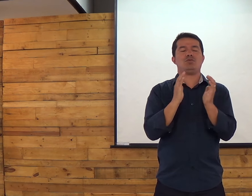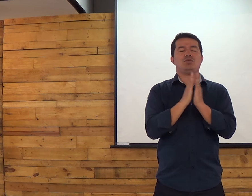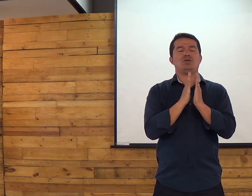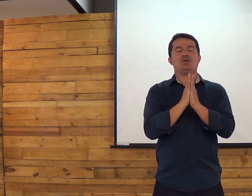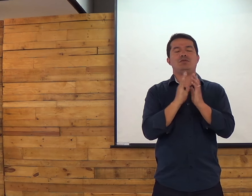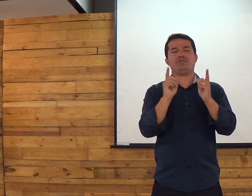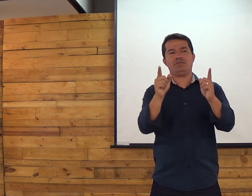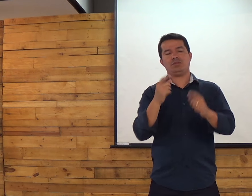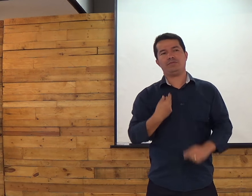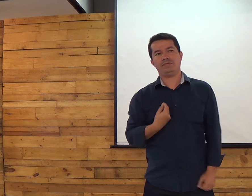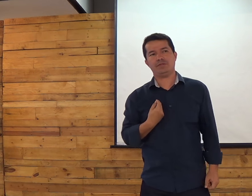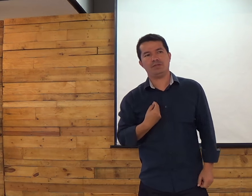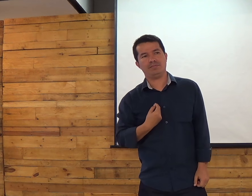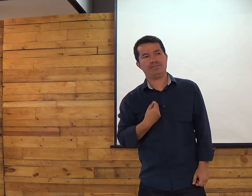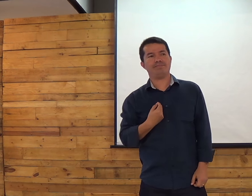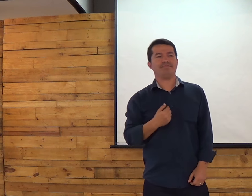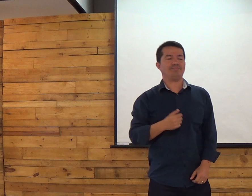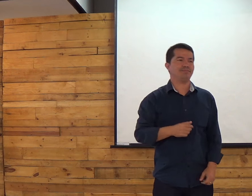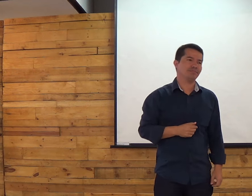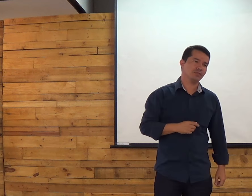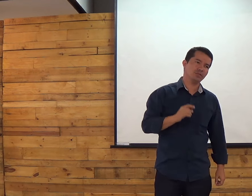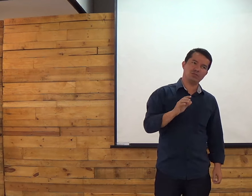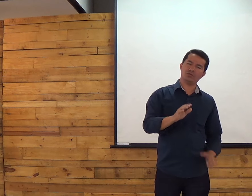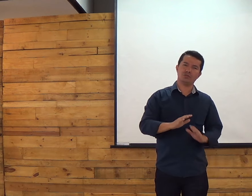eu quero pedir que você fique em pé para nós orarmos juntos.